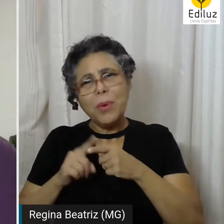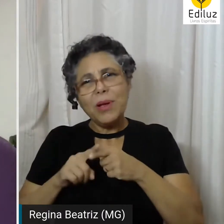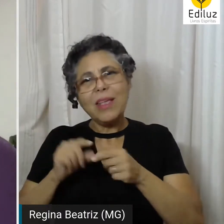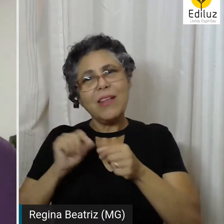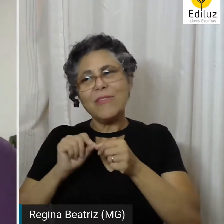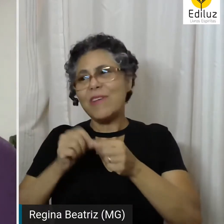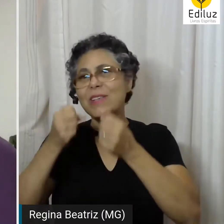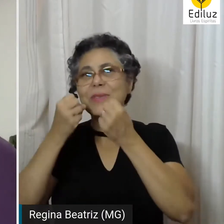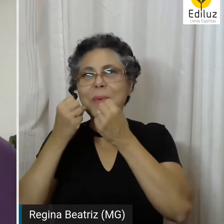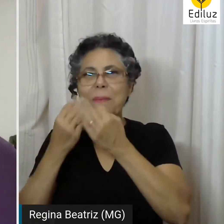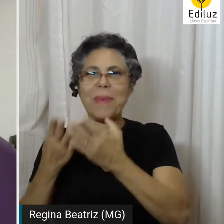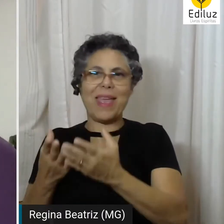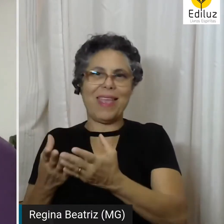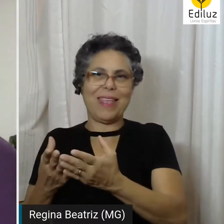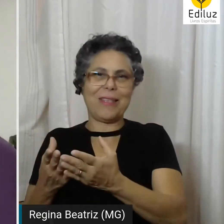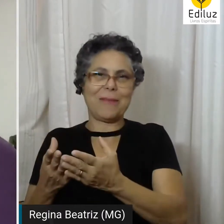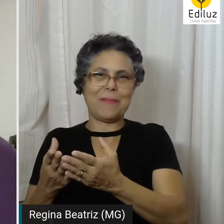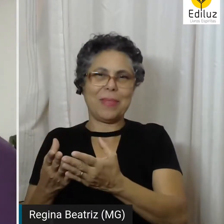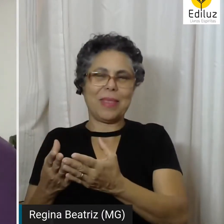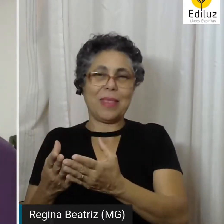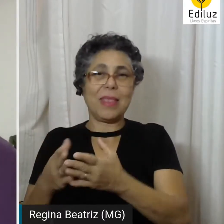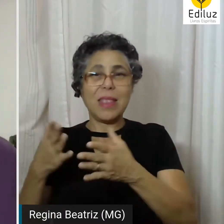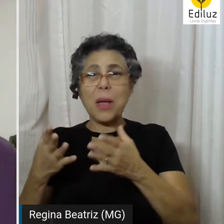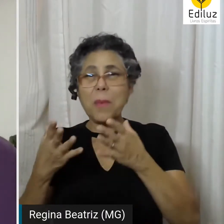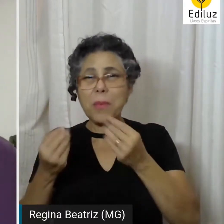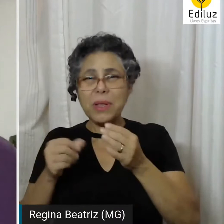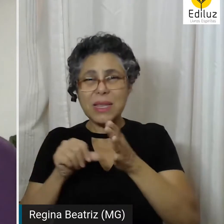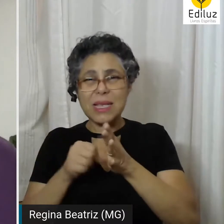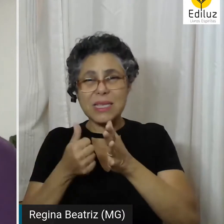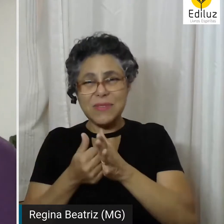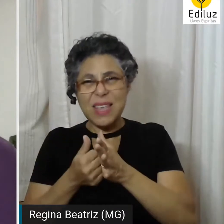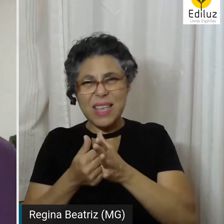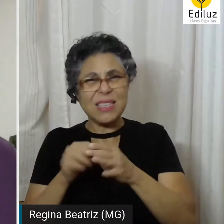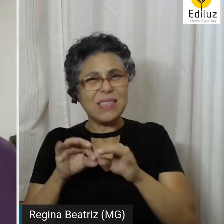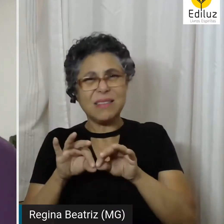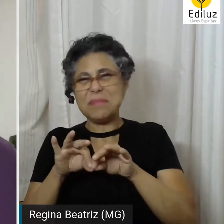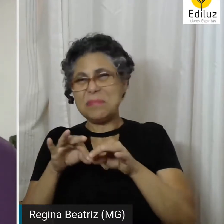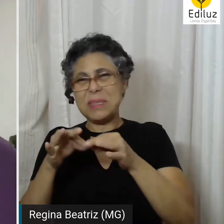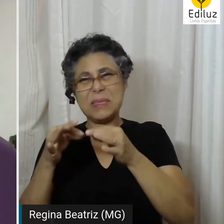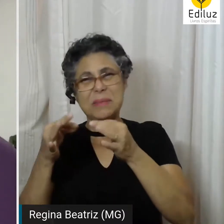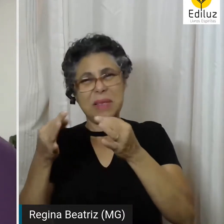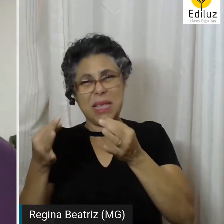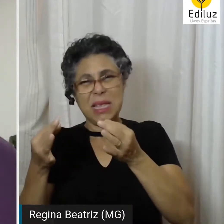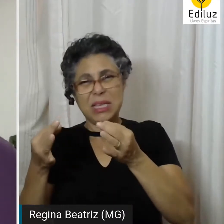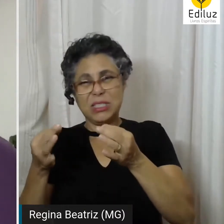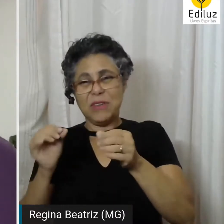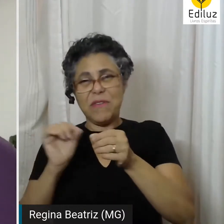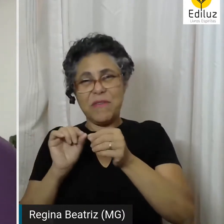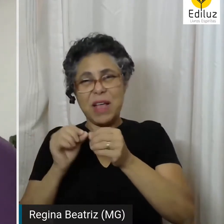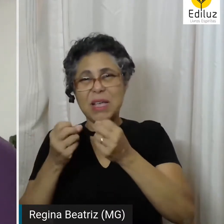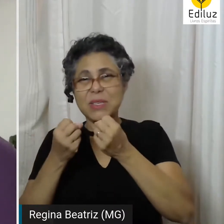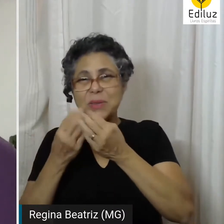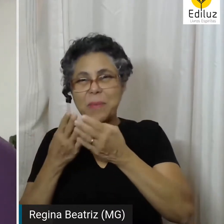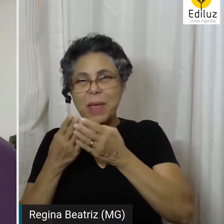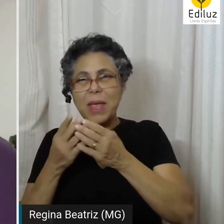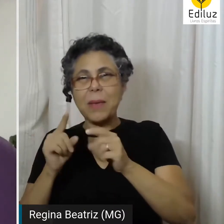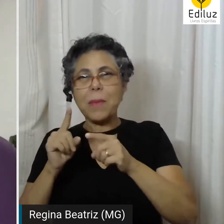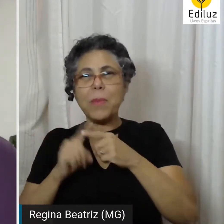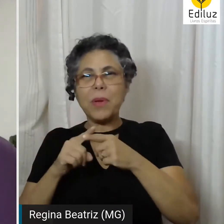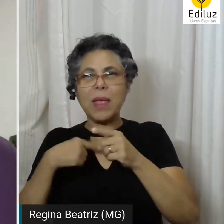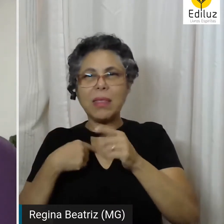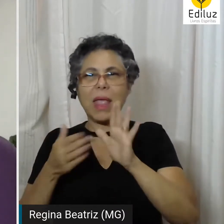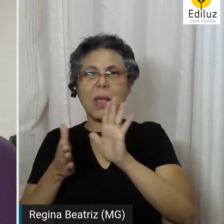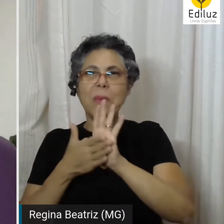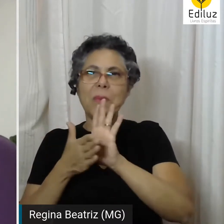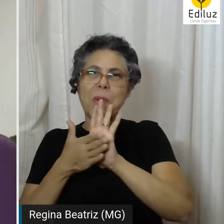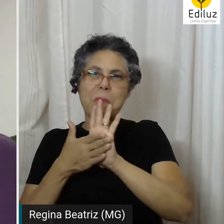Um conjunto de simpatia que muitas vezes simplesmente faz o bem com o propósito,